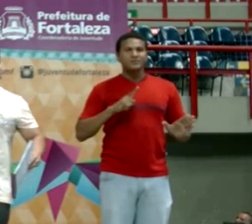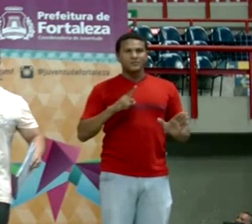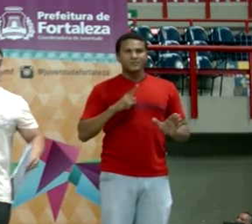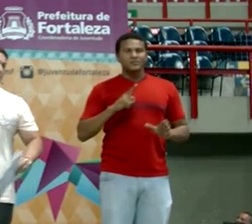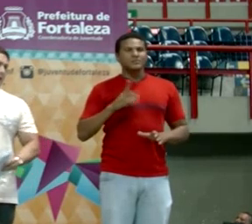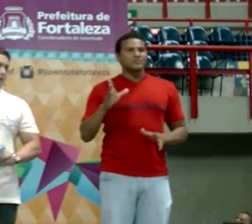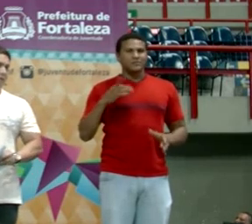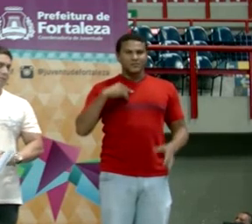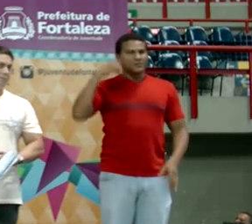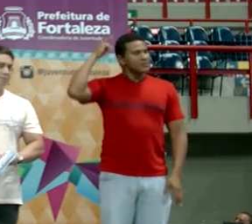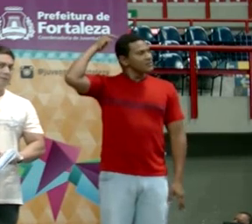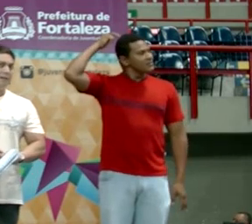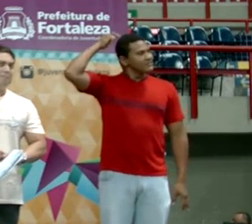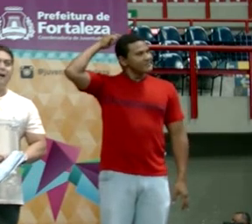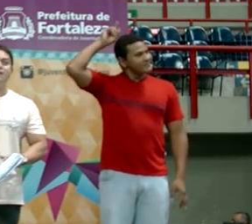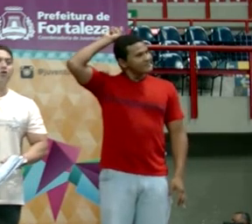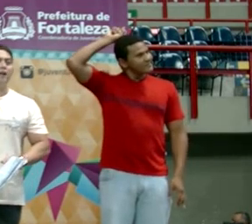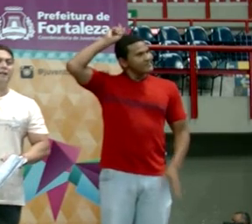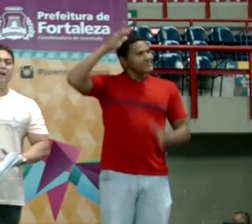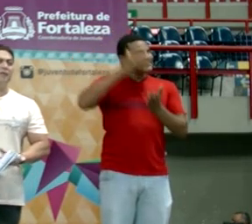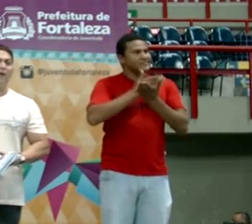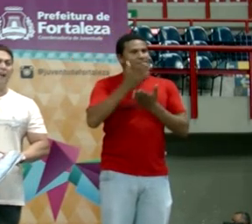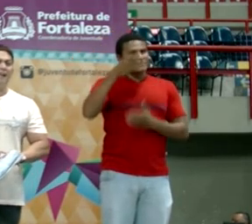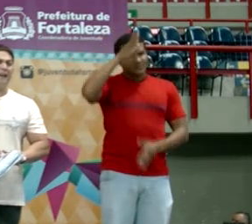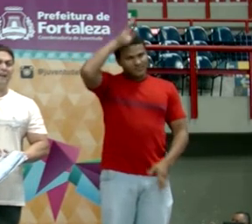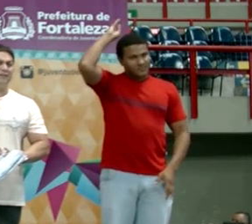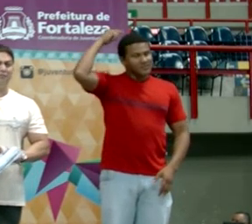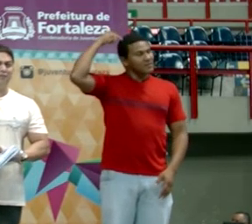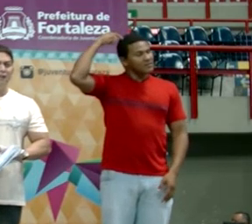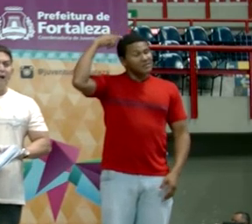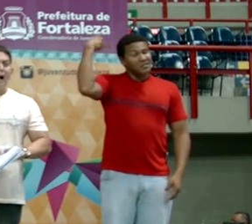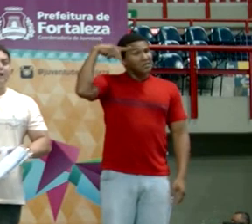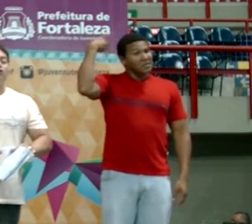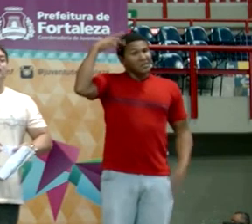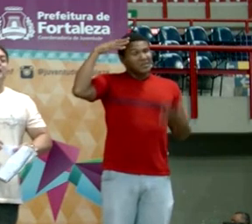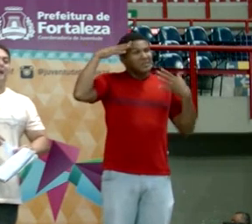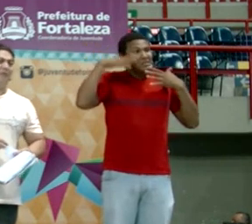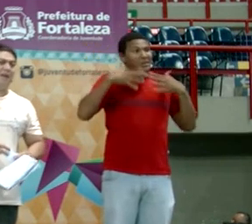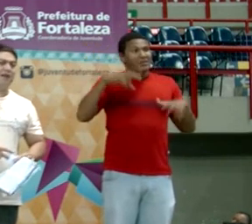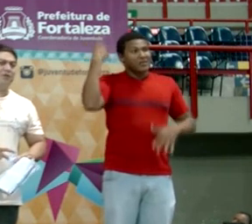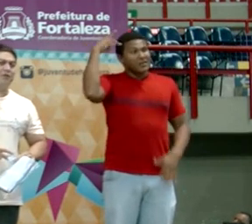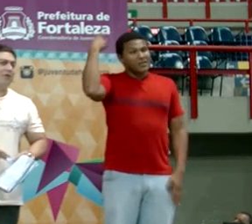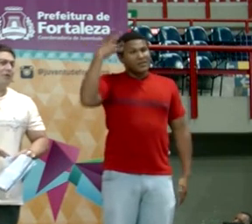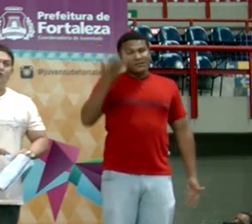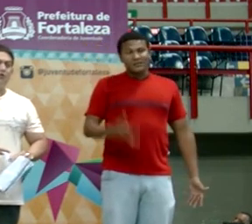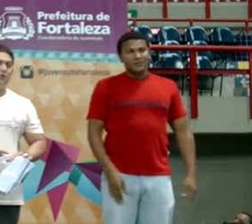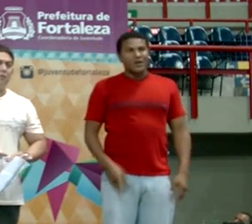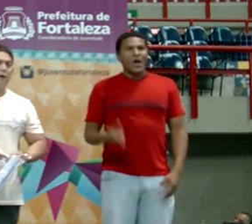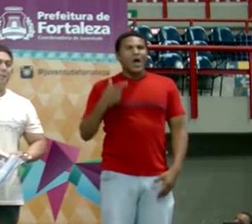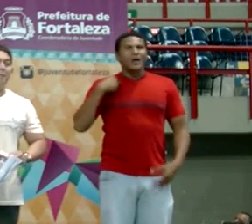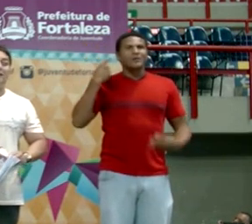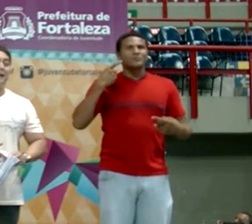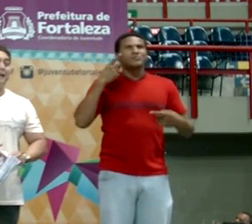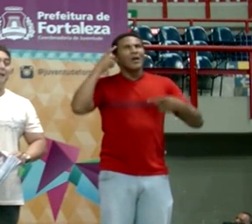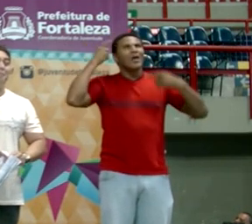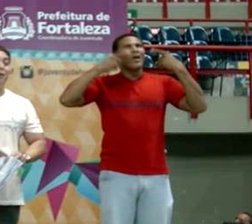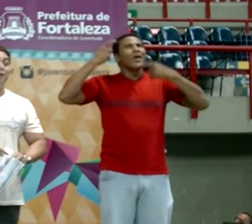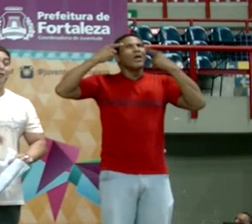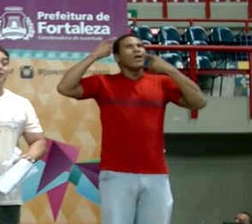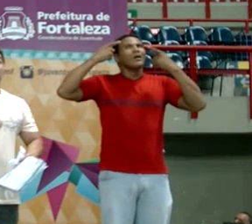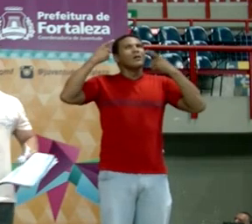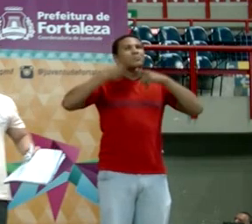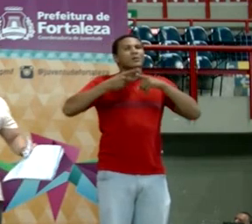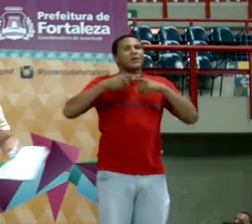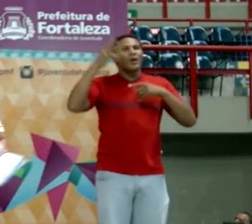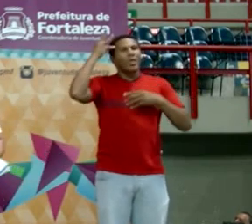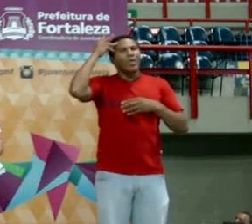de moicano aqui atrás. Mas é a escolha dele, ele faz o que ele quer. Não... Aí eu tô naquela fase, jovem, que eu não vou discutir com o meu cabelo, porque ele tá querendo ir